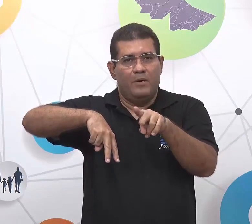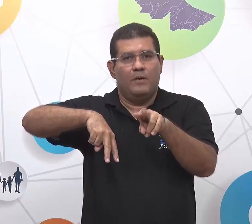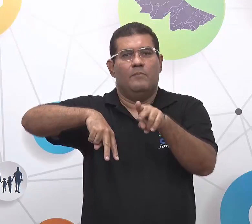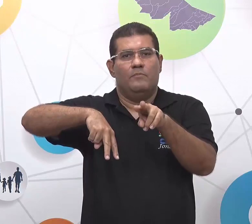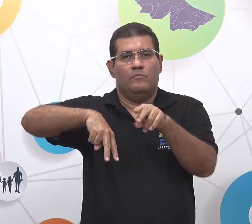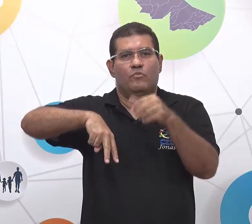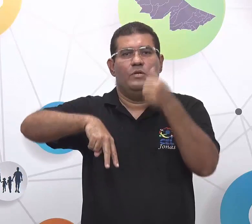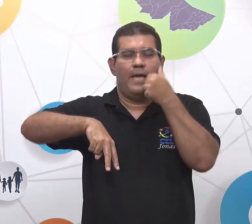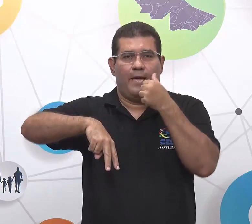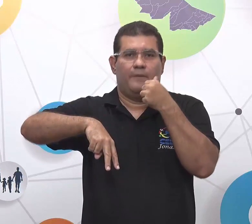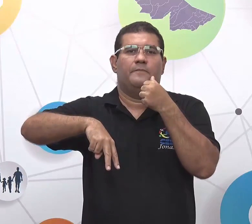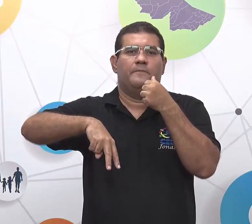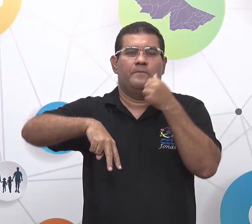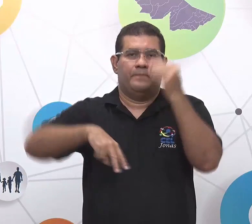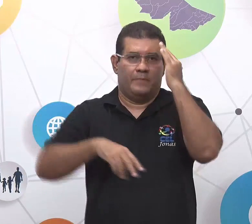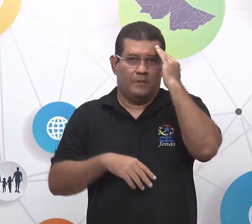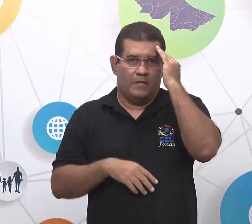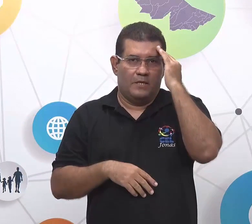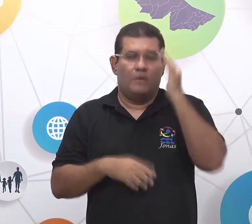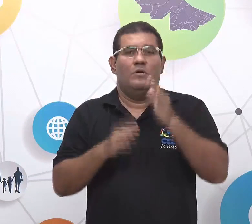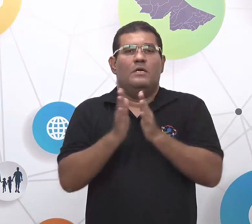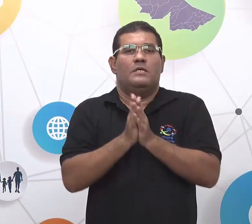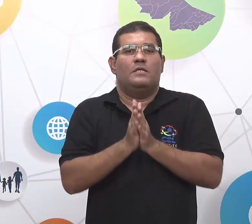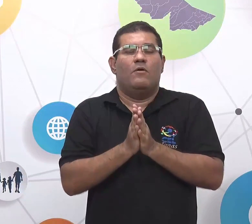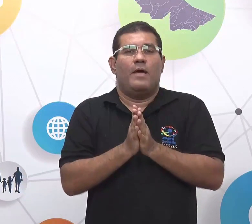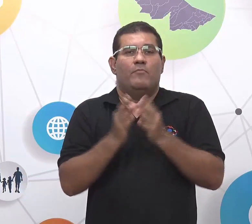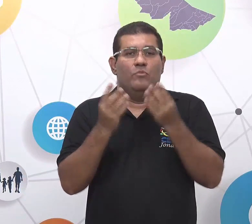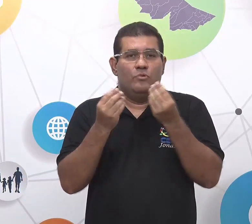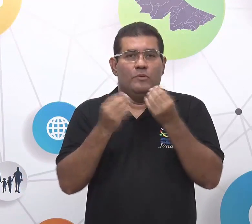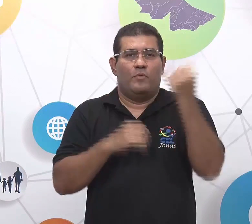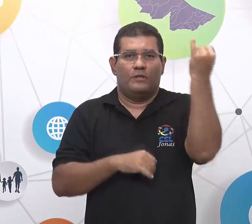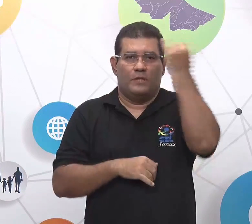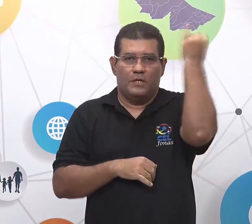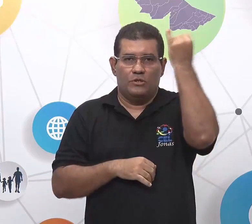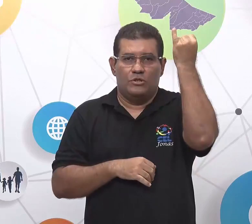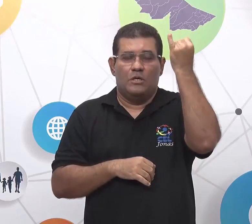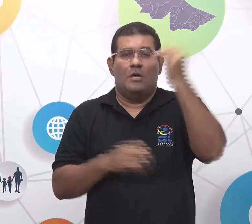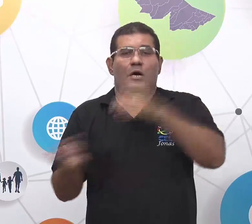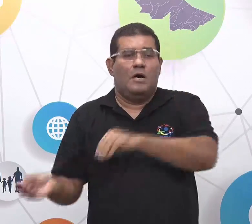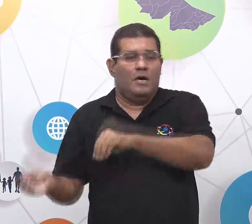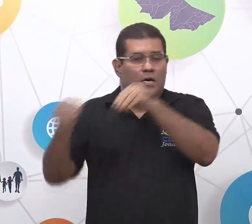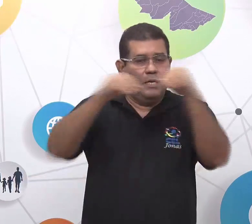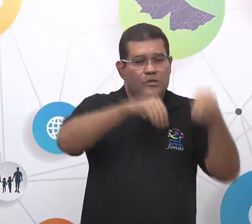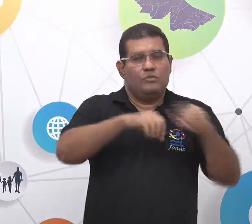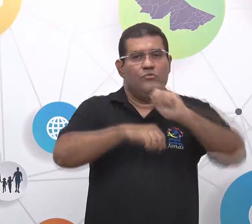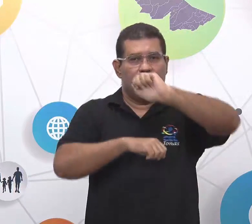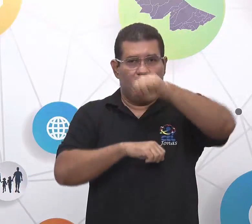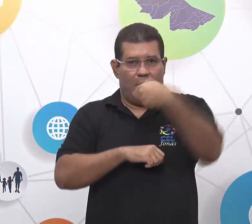irmã mulher entendeu então é muito importante antes do